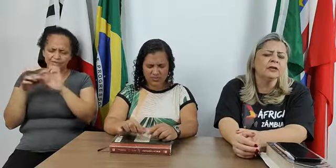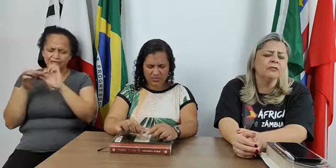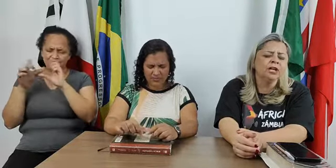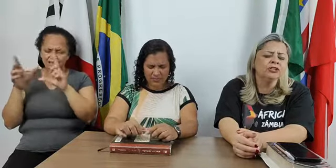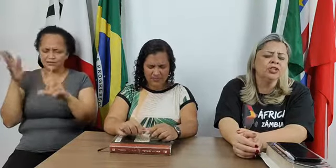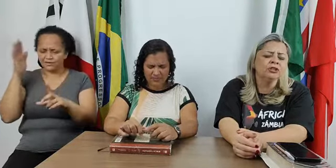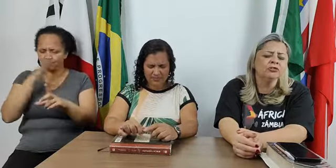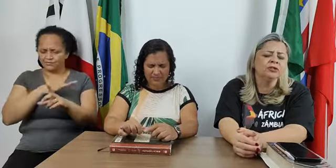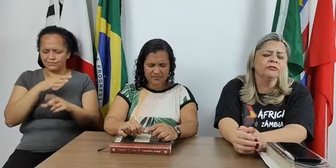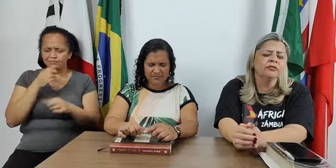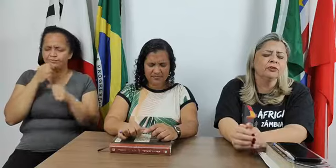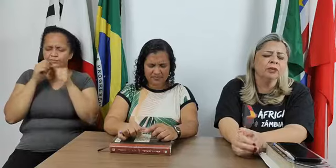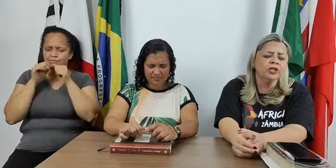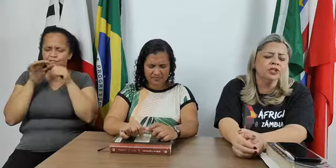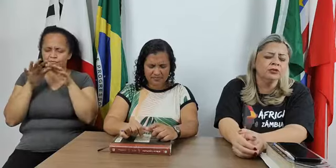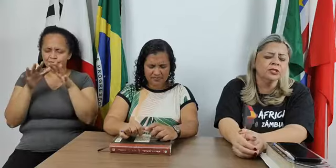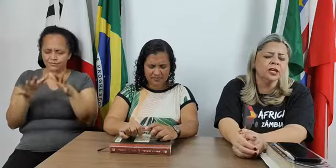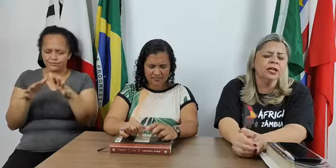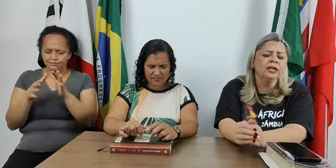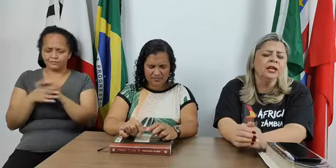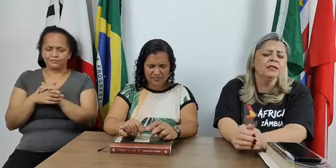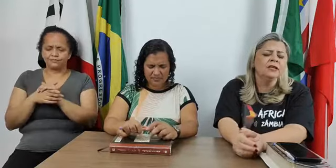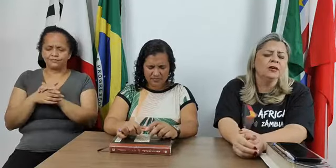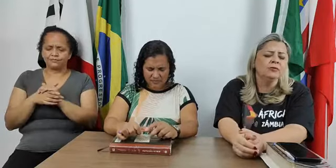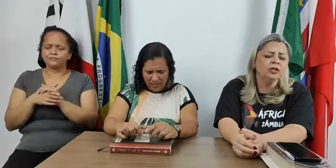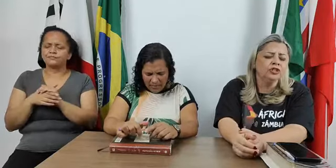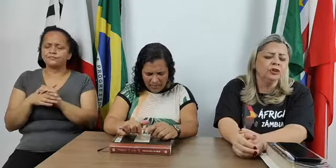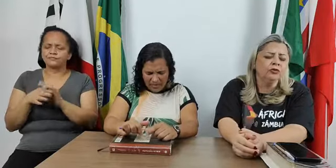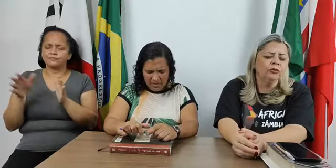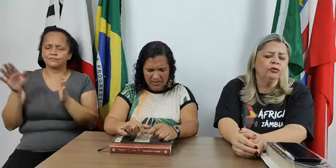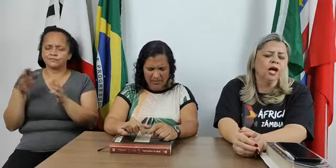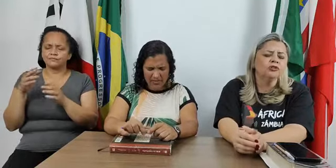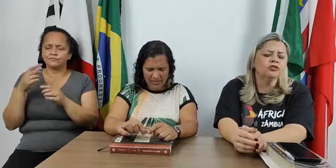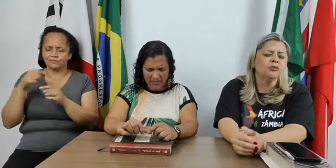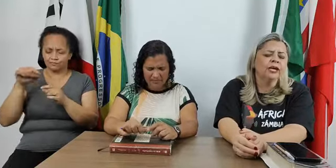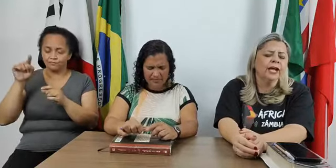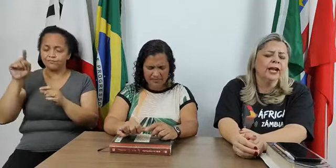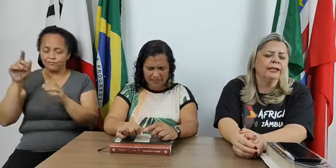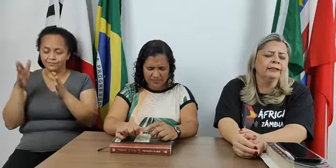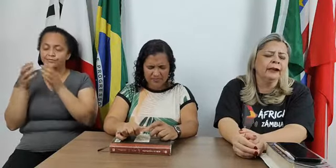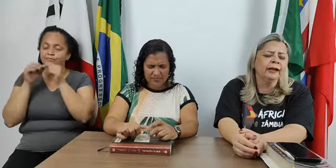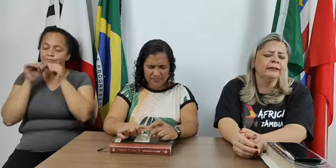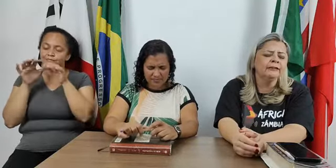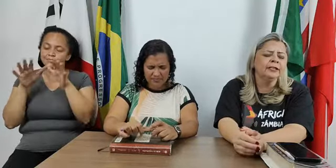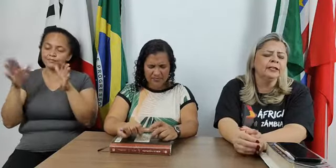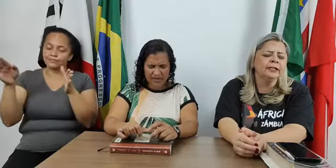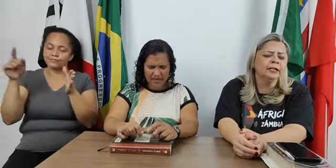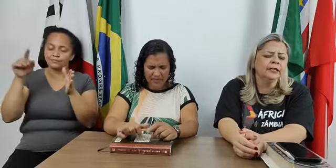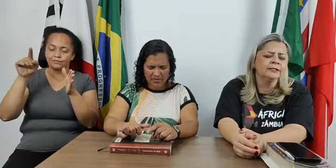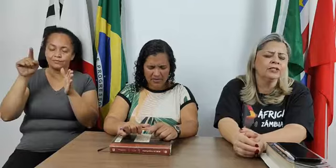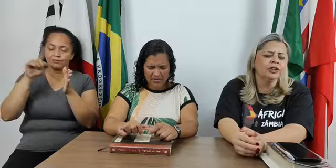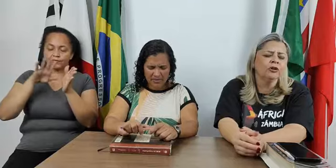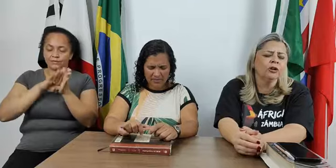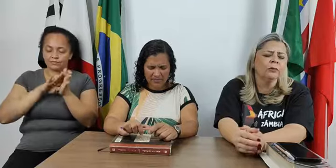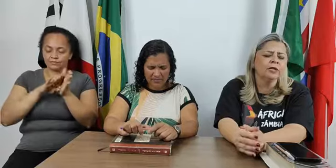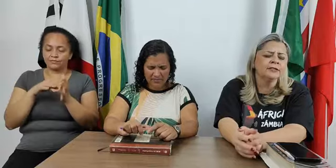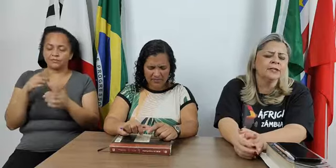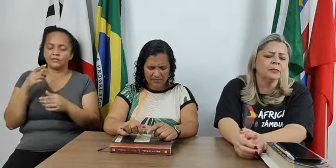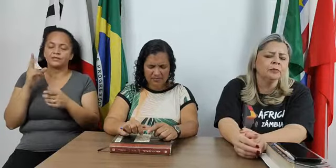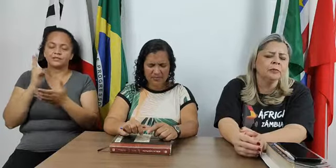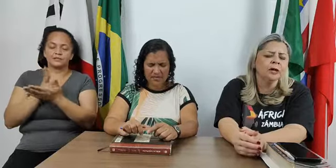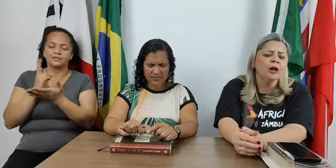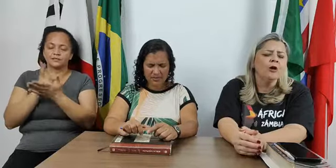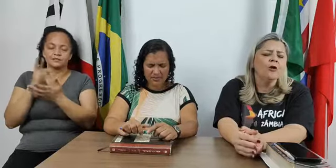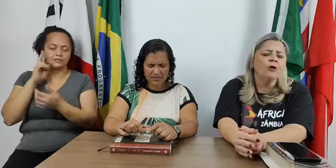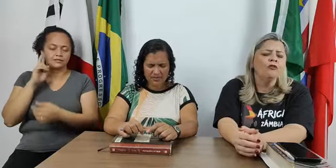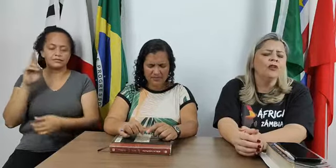Eles serão foram benditos ao sair, serão benditos ao voltar. O Senhor guardará a entrada e a saída deles desde agora e para